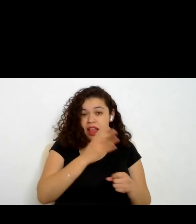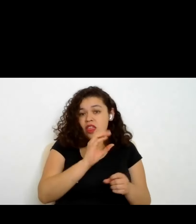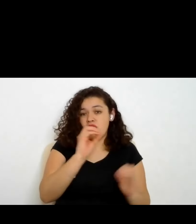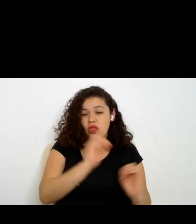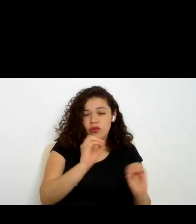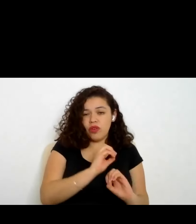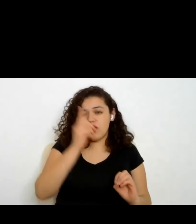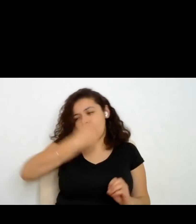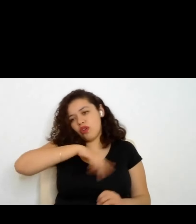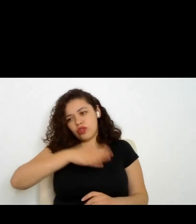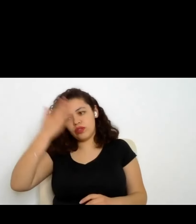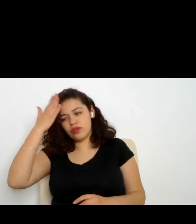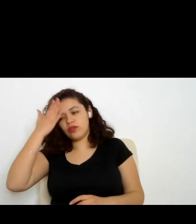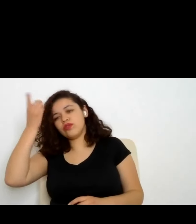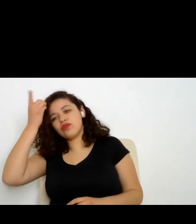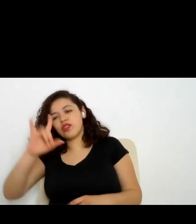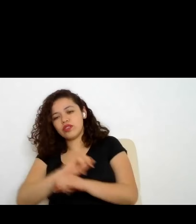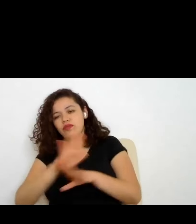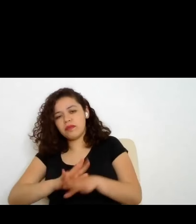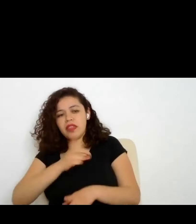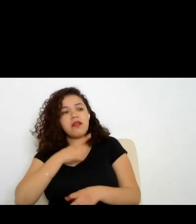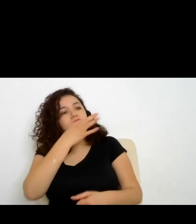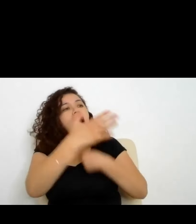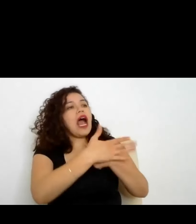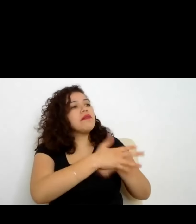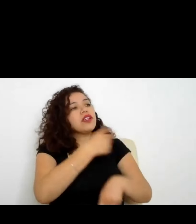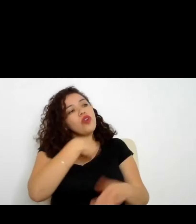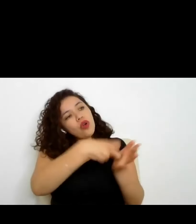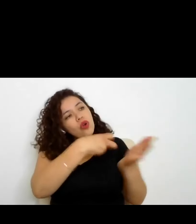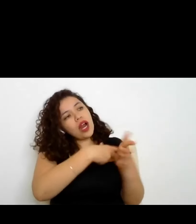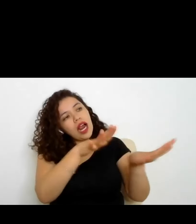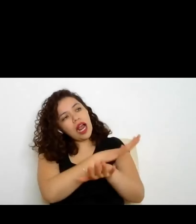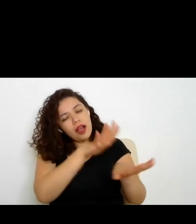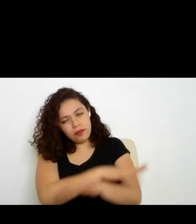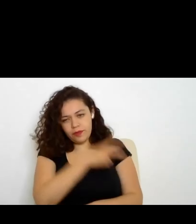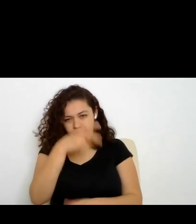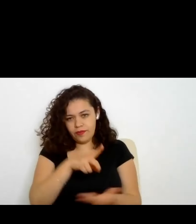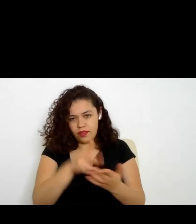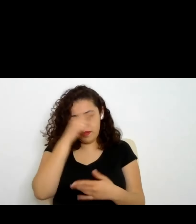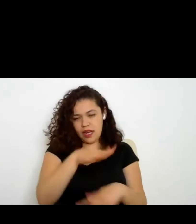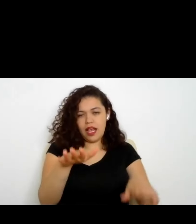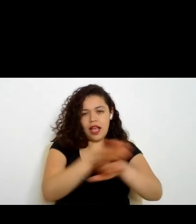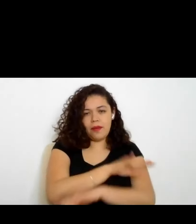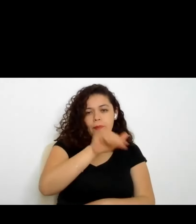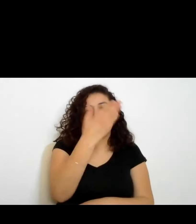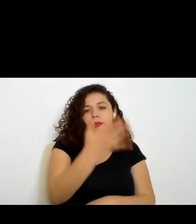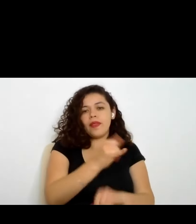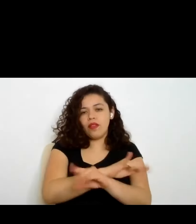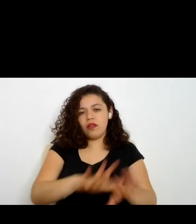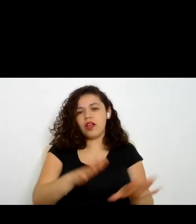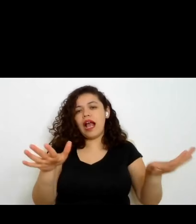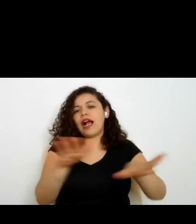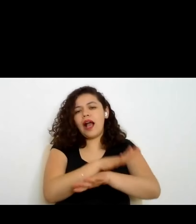que mantengamos nuestros datos actualizados, ¿no? Entonces, ese es el derecho de rectificación, solicitar que nuestros datos se